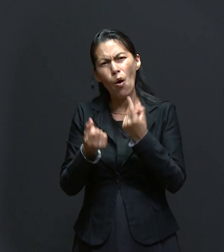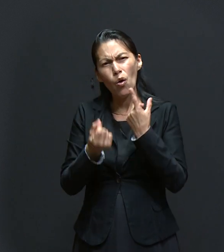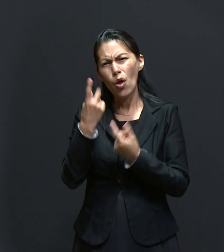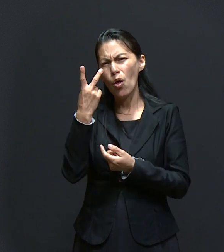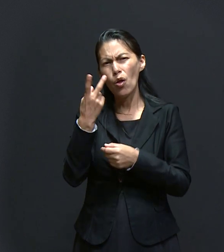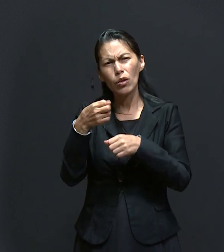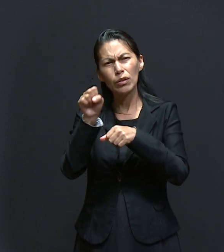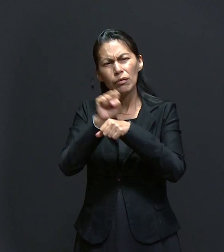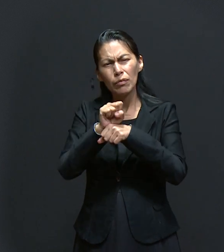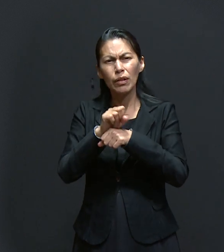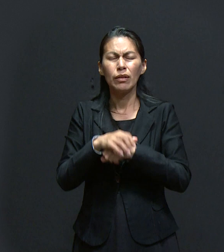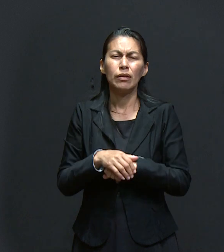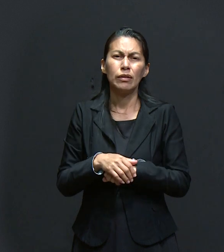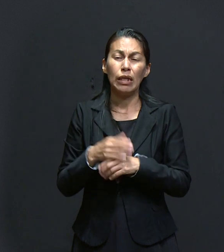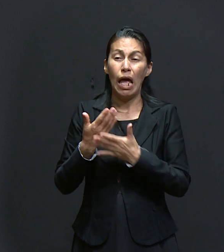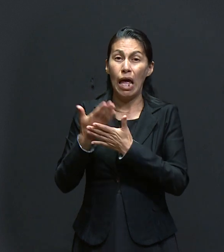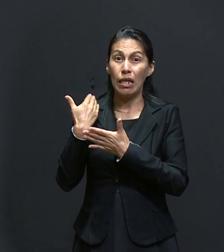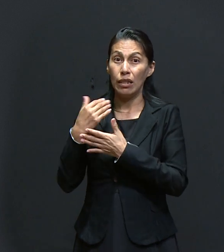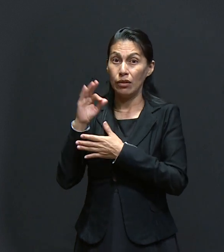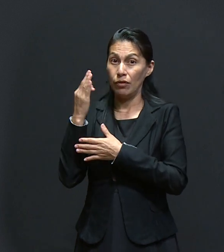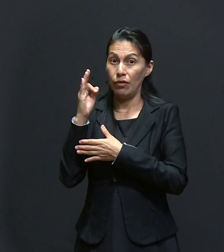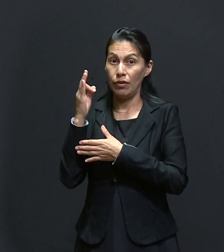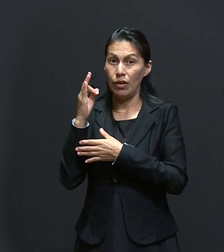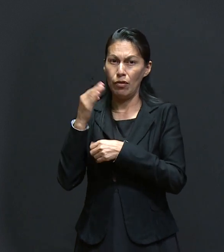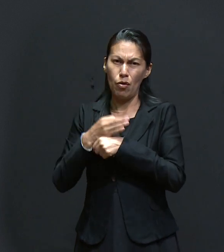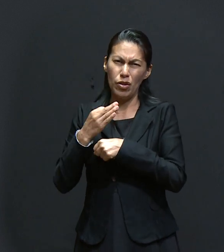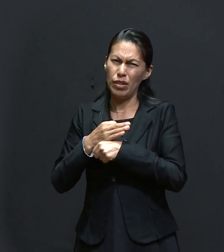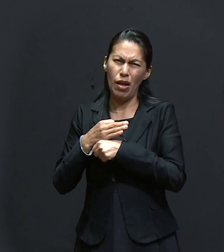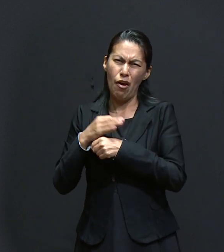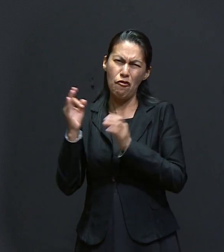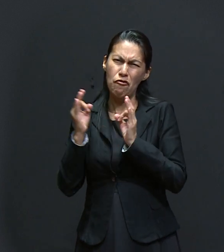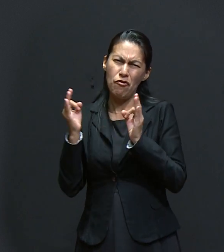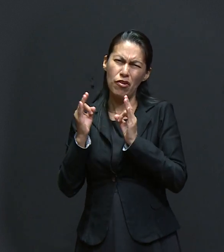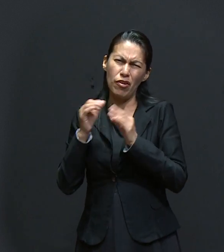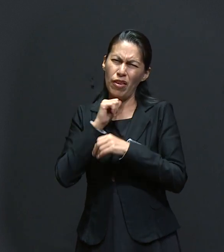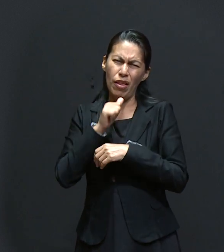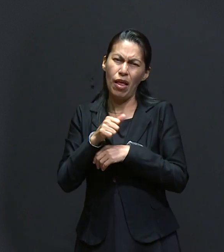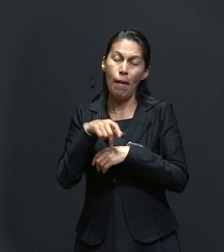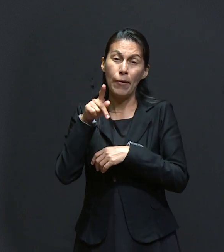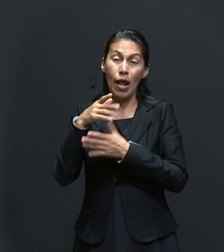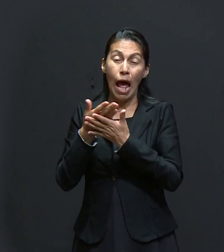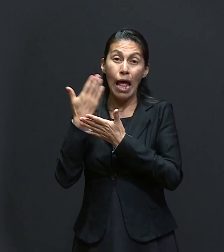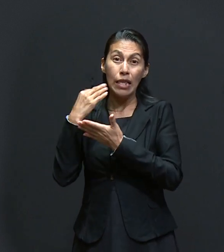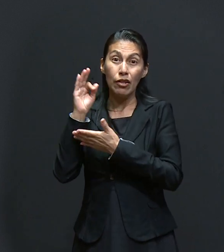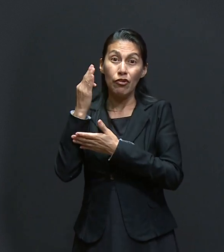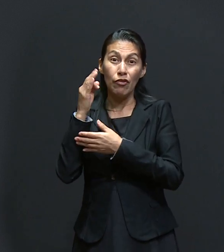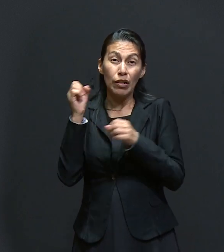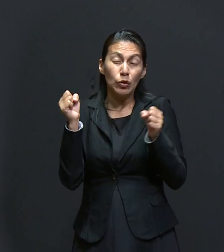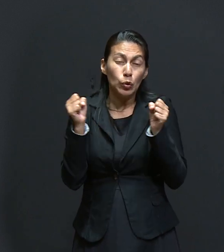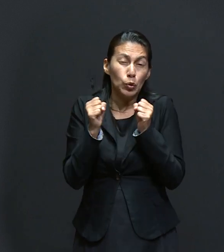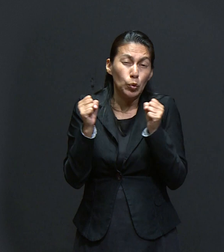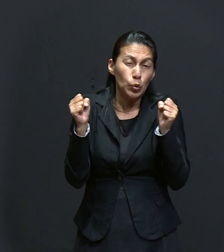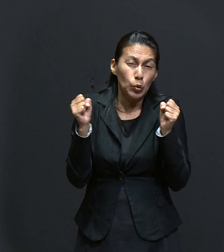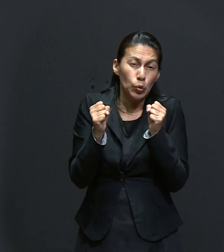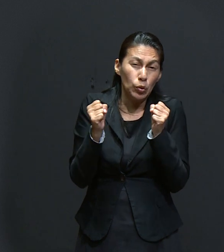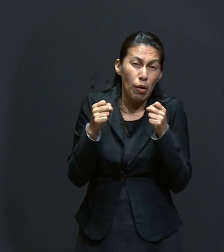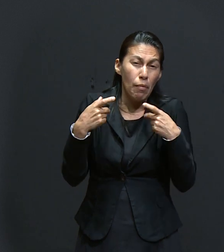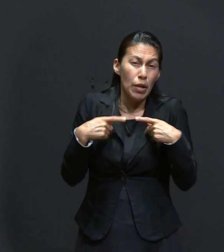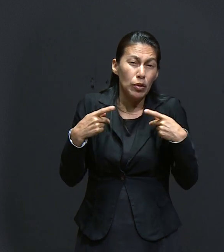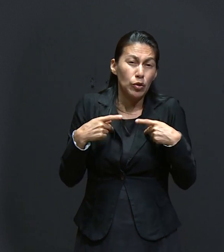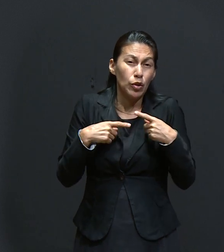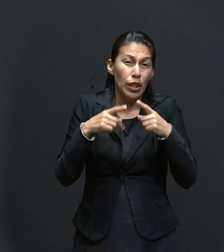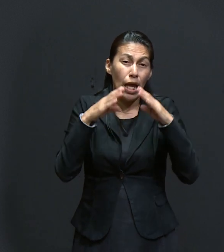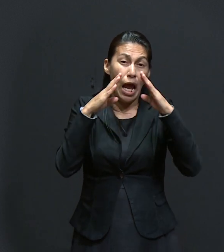algunos están por dos semanas cuando era comenzó febrero es mes bastante frío todavía ahora no es tanto pero en esto mes está